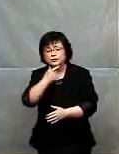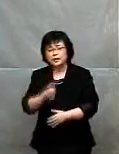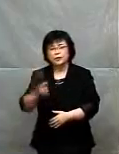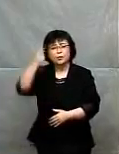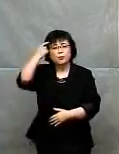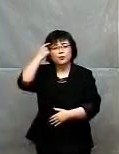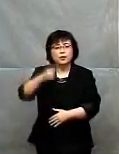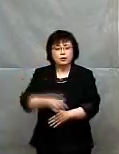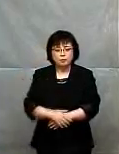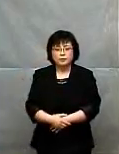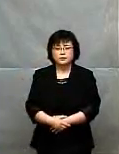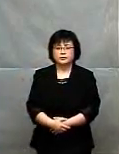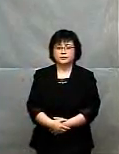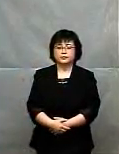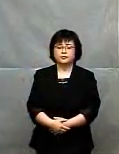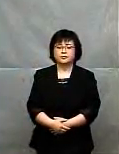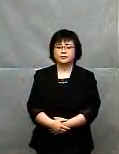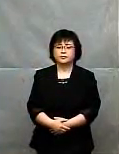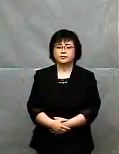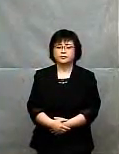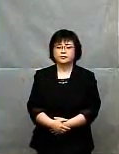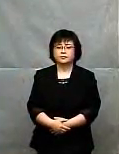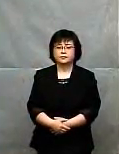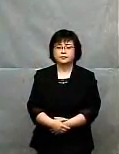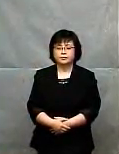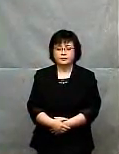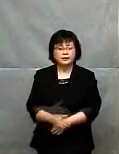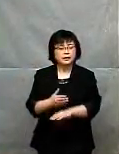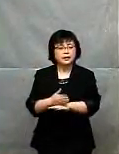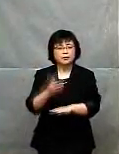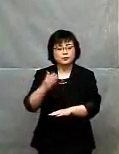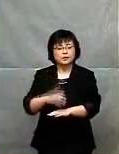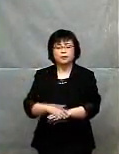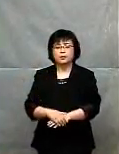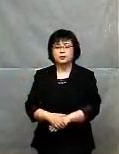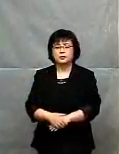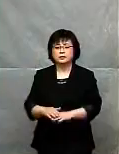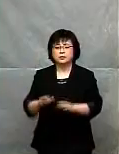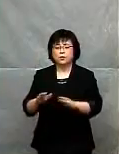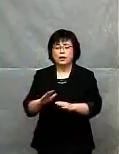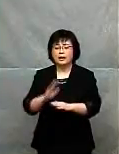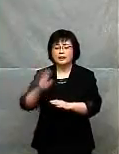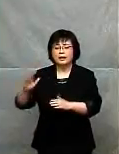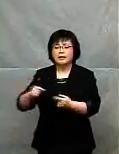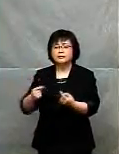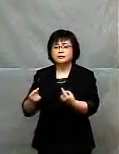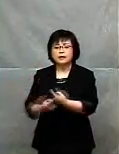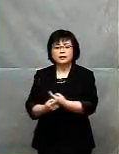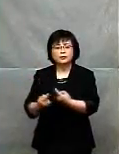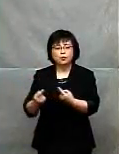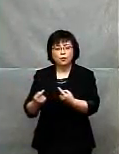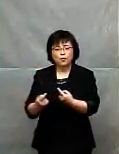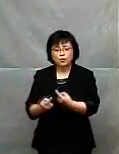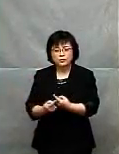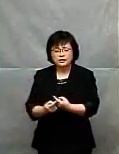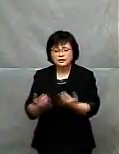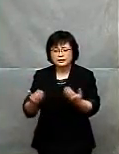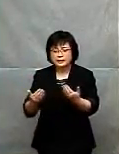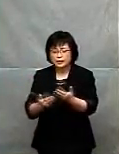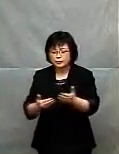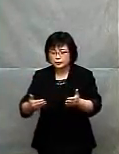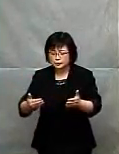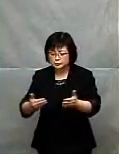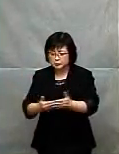えているところです。 はい、ありがとうございます。今回内閣改造に、至る過程でですね、